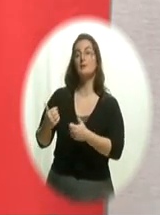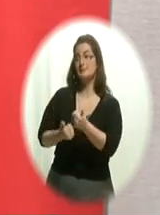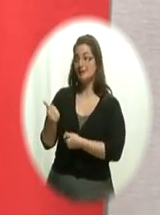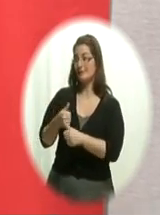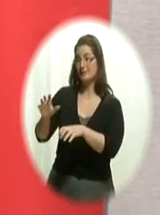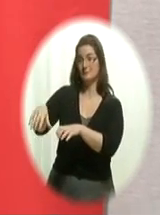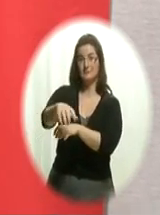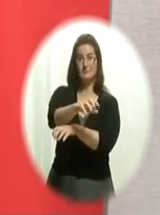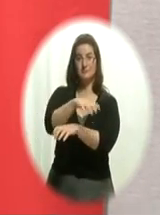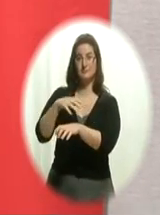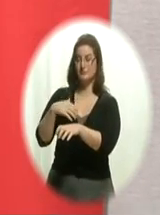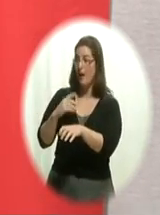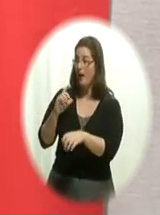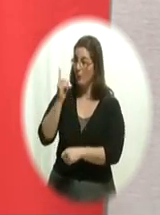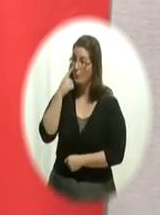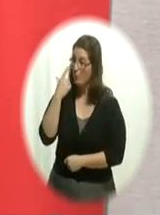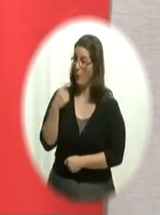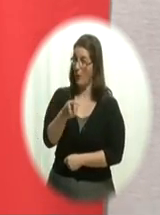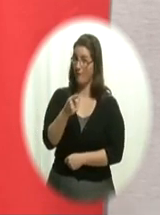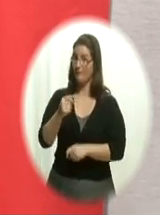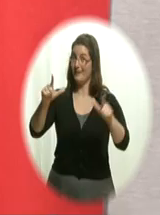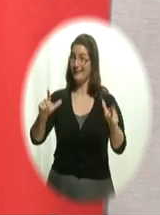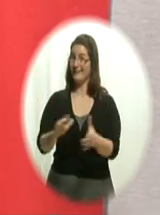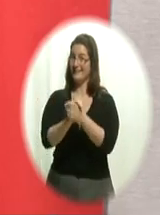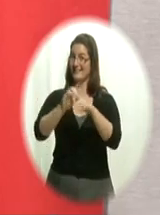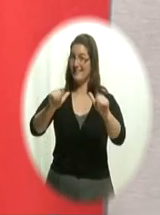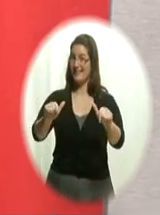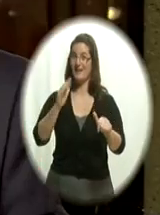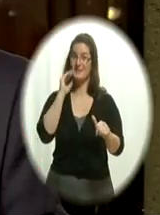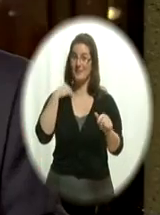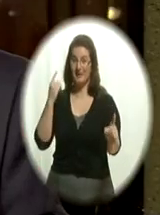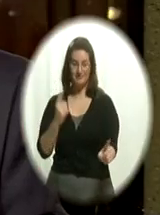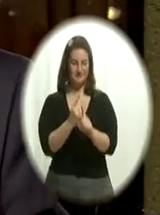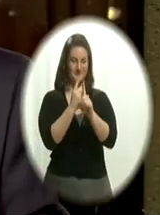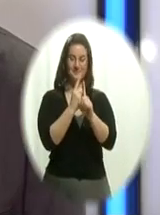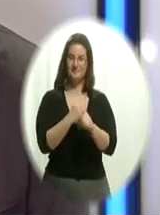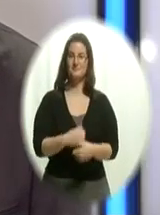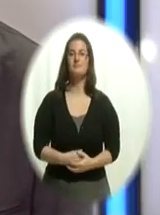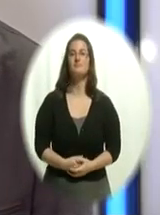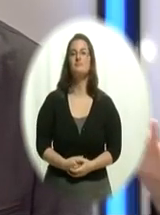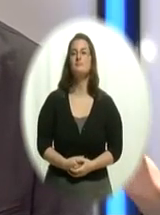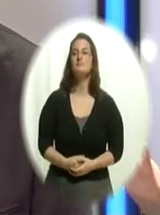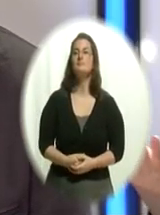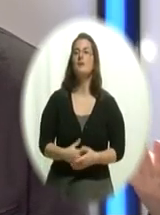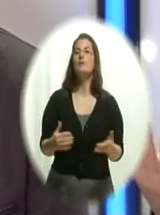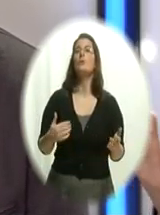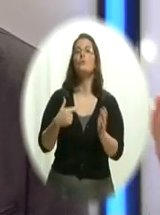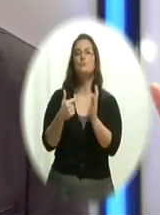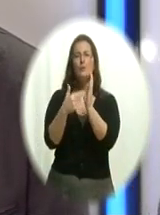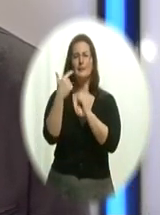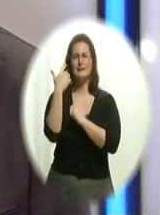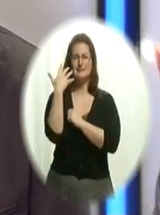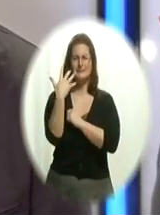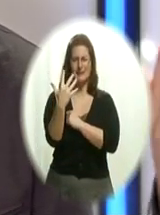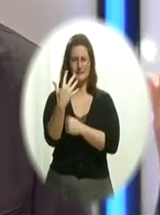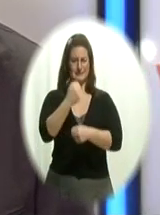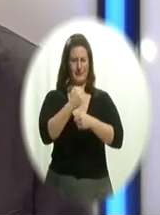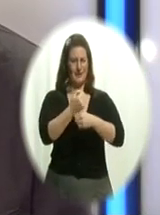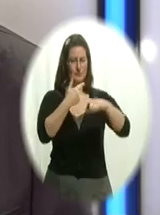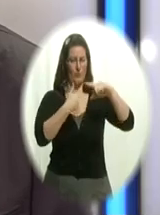amené vers l'IES. Donc voilà. Jusqu'en 2005, Yves était déjà dans votre société.